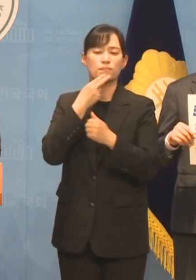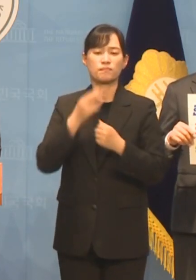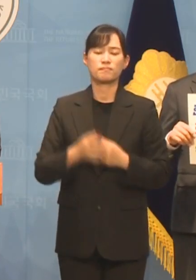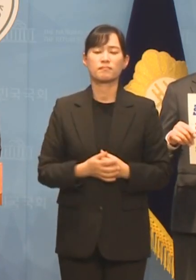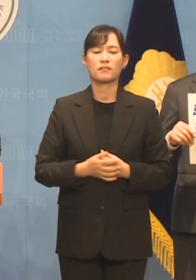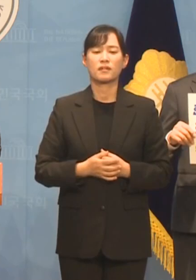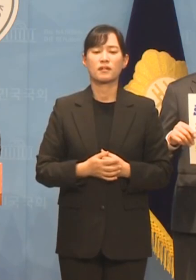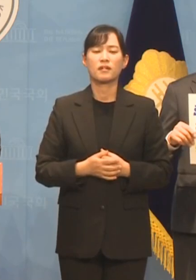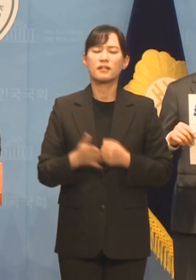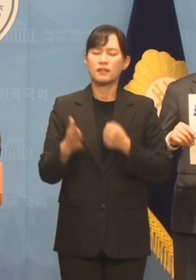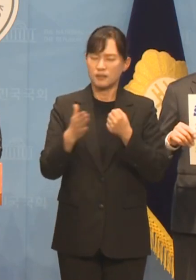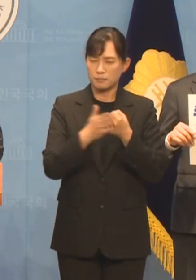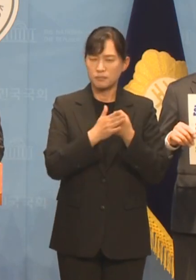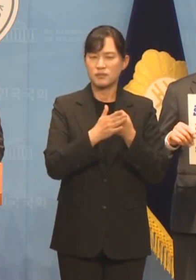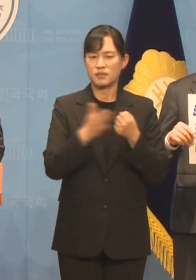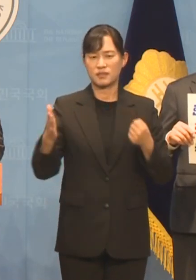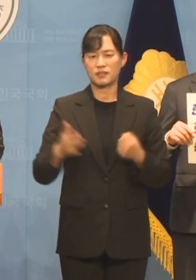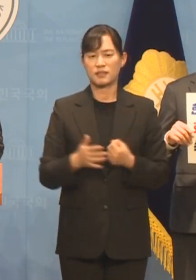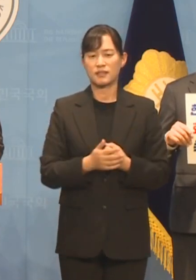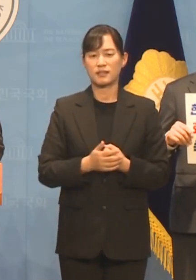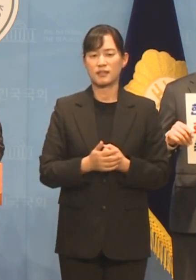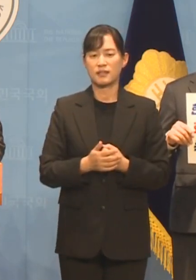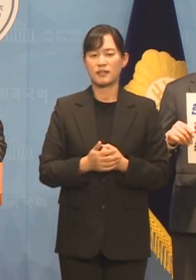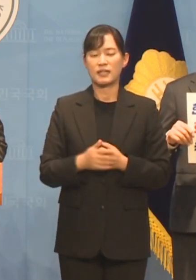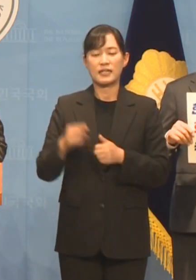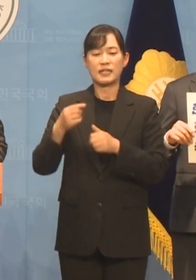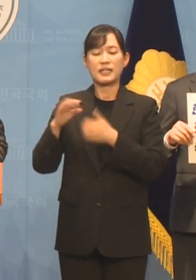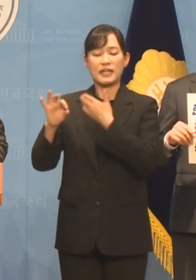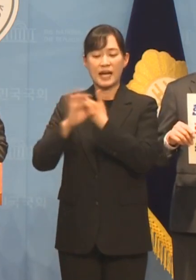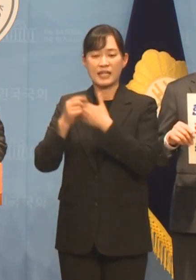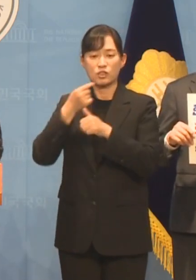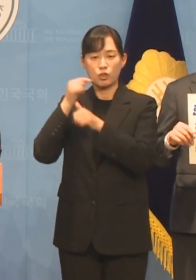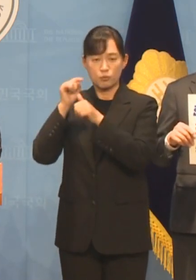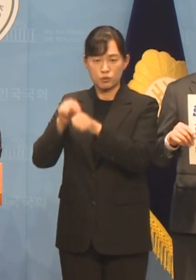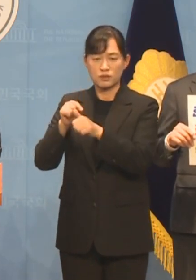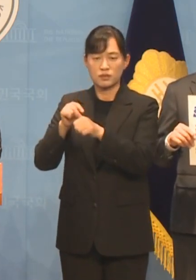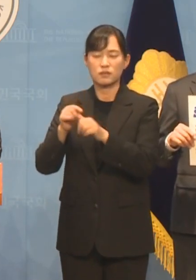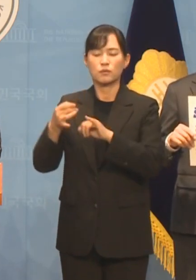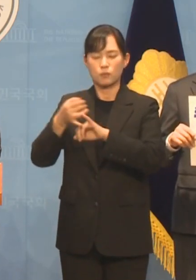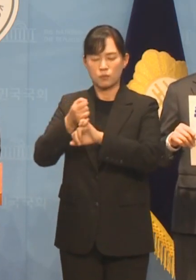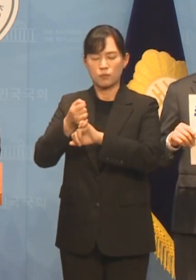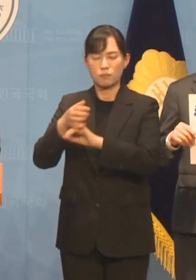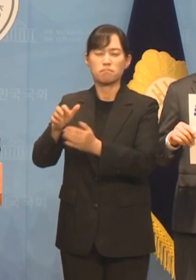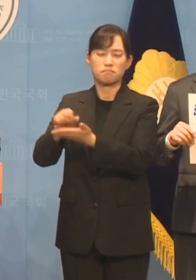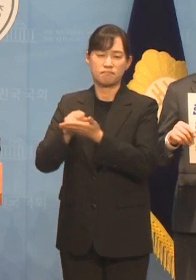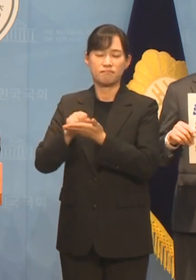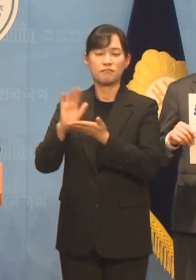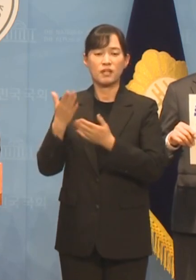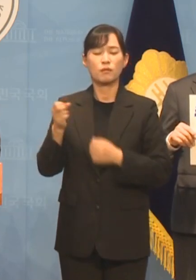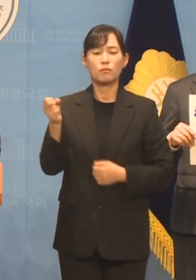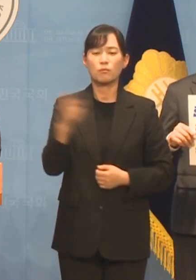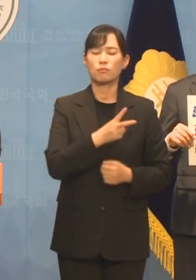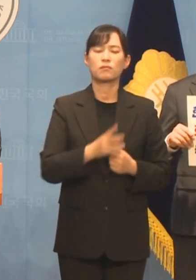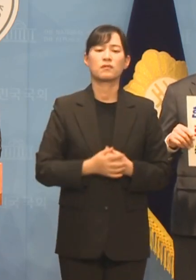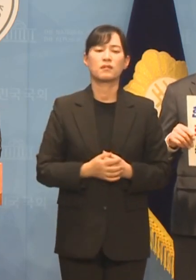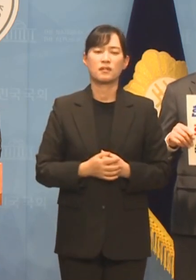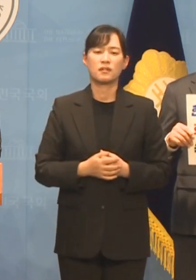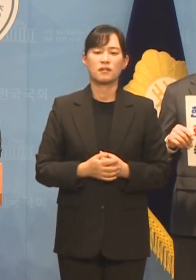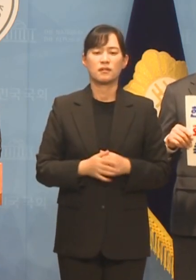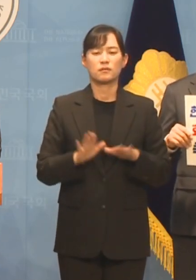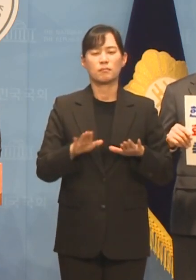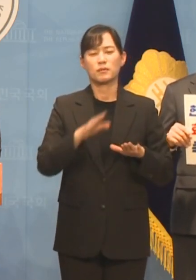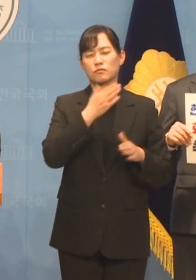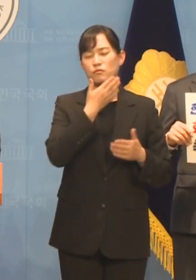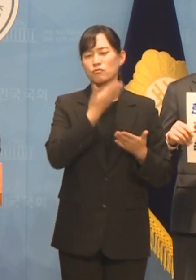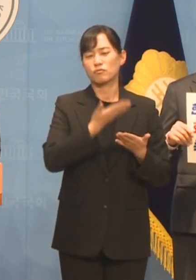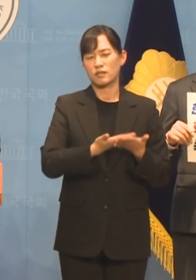그러므로 이 집행정지 가처분은 당연히 받아들여져야 되는 것입니다. 그리고 또 한 가지는 이건 굉장히